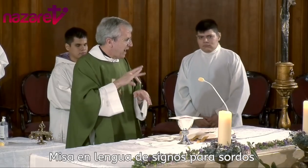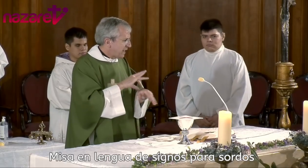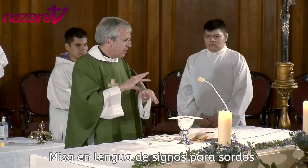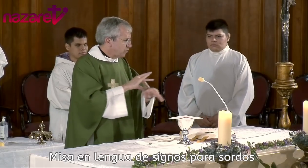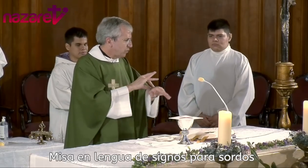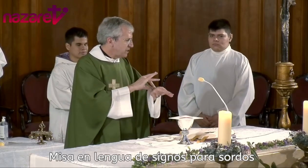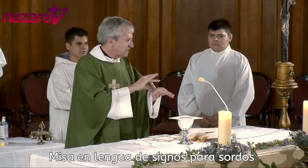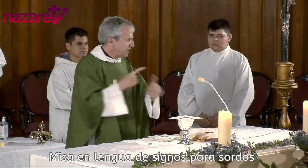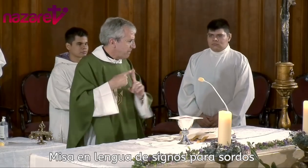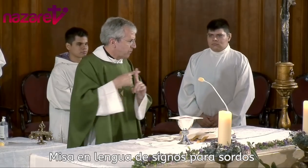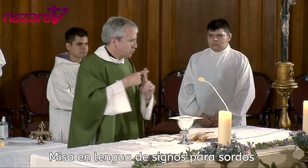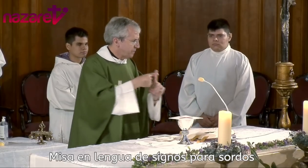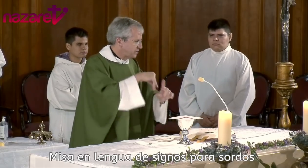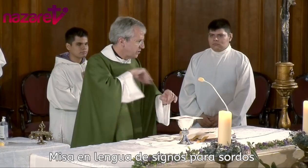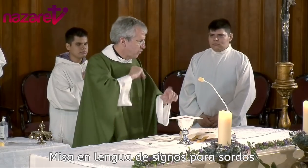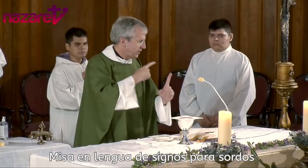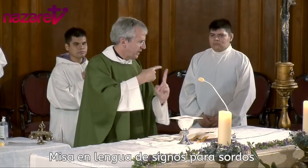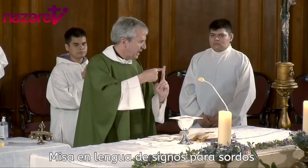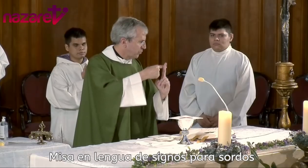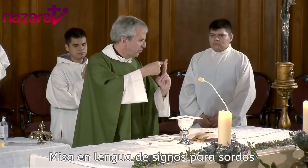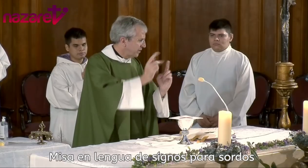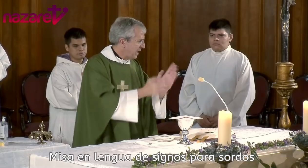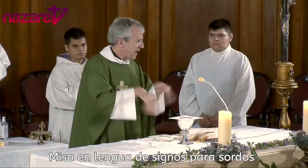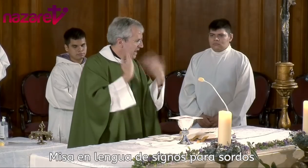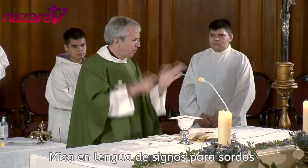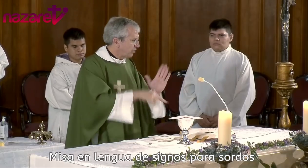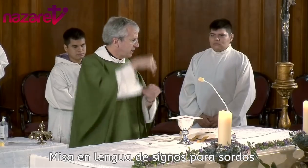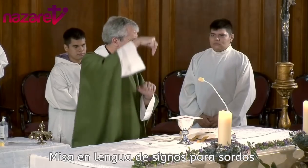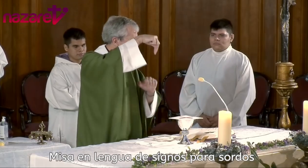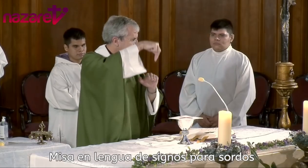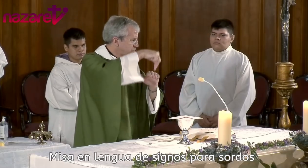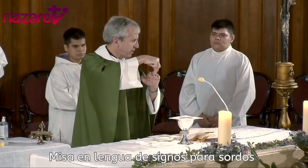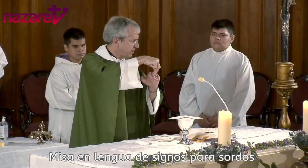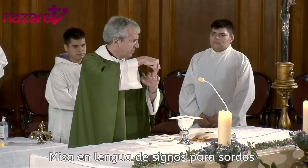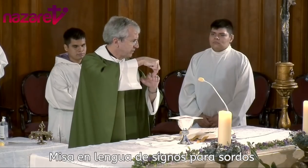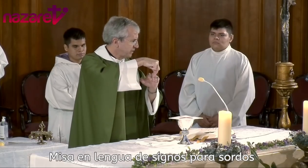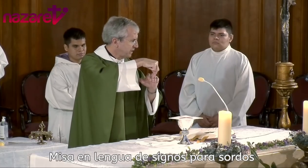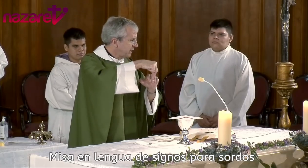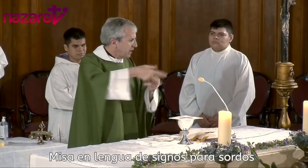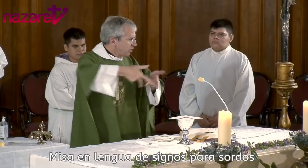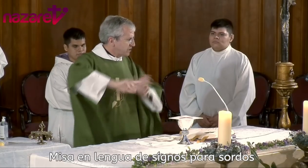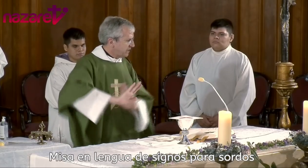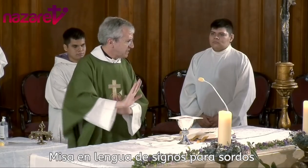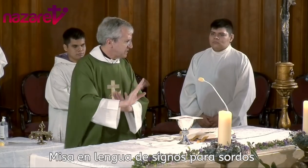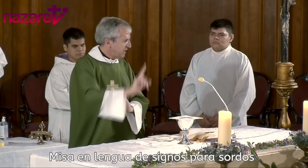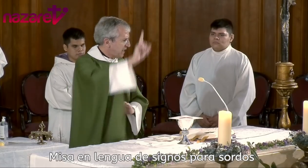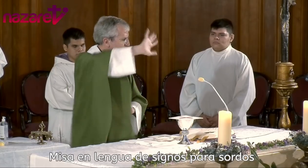que condujiste por su pasión y muerte en la cruz a la gloria de la resurrección, y lo sentaste a tu